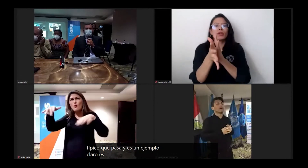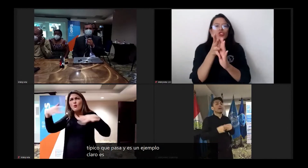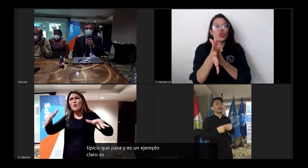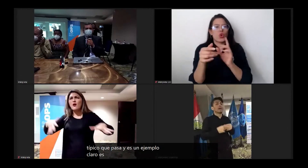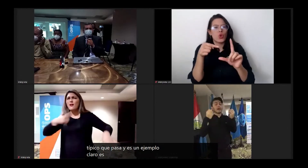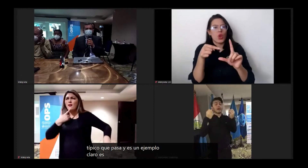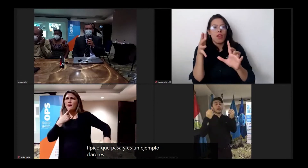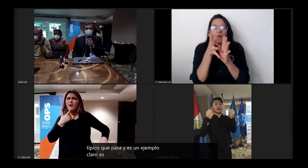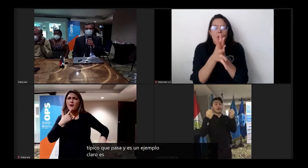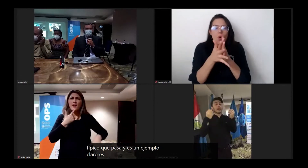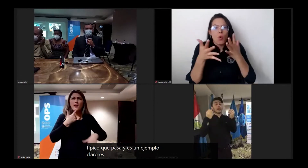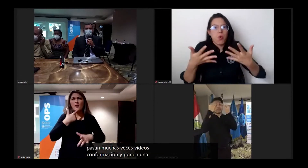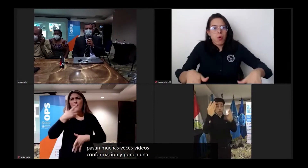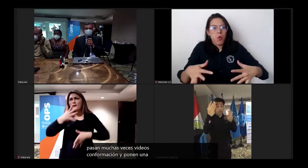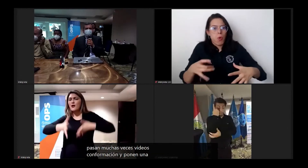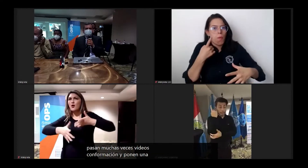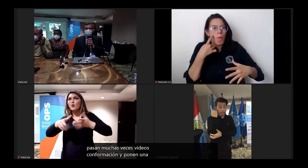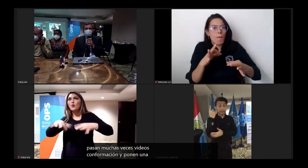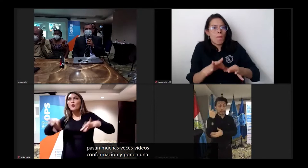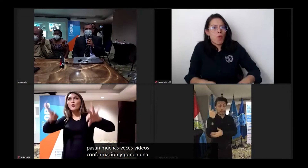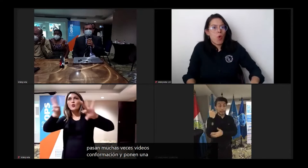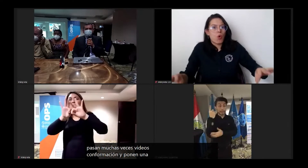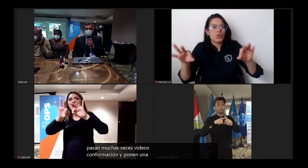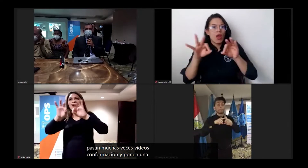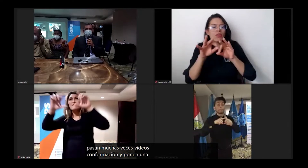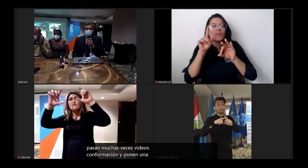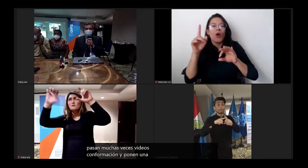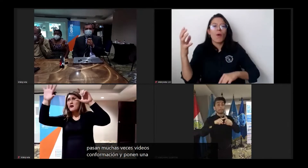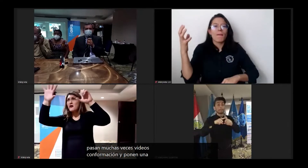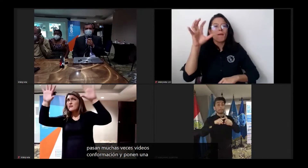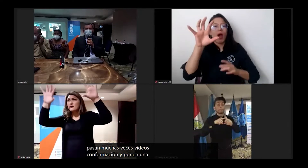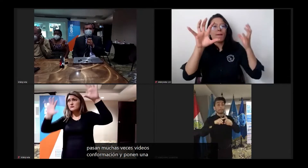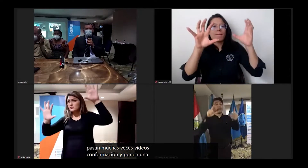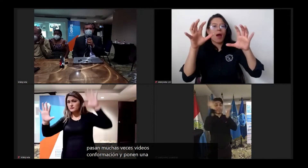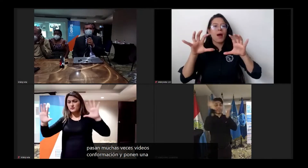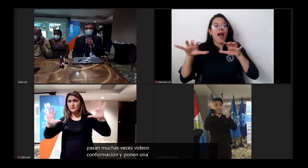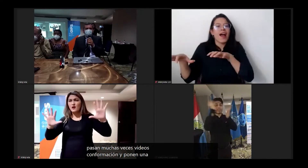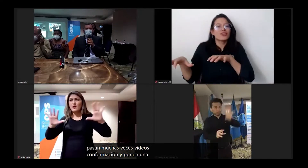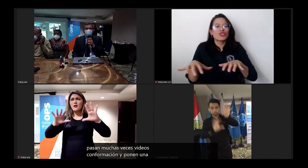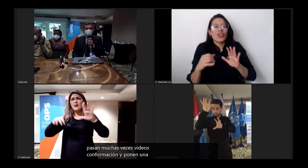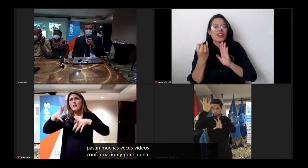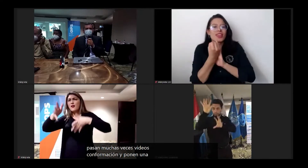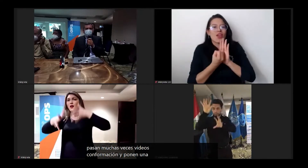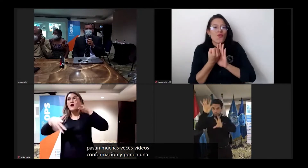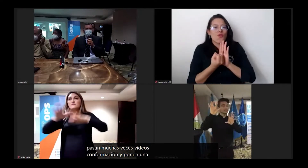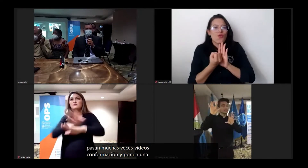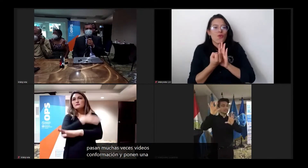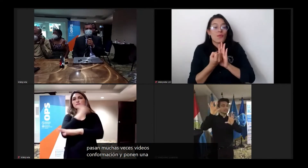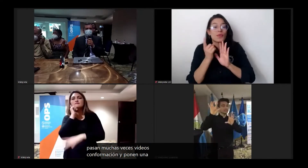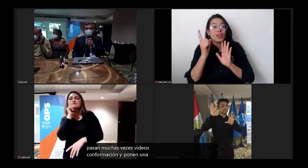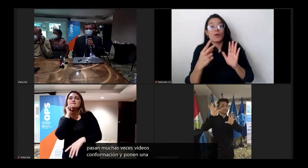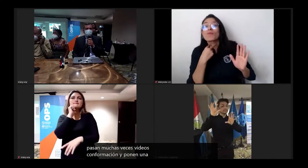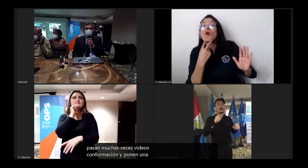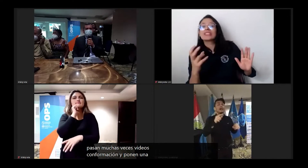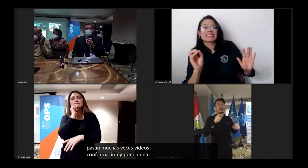tan importante que la expresan en imágenes y ponen fondo musical en el video, o